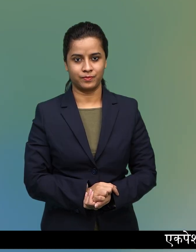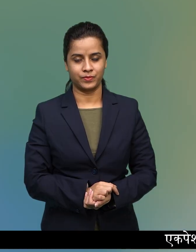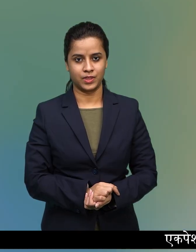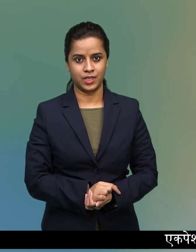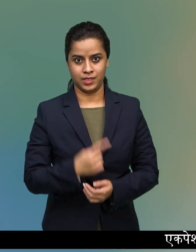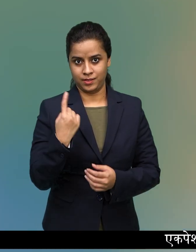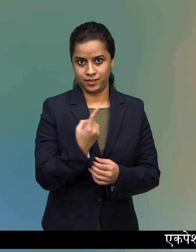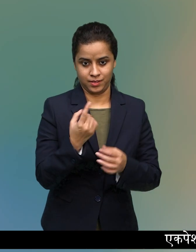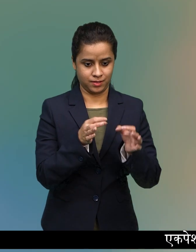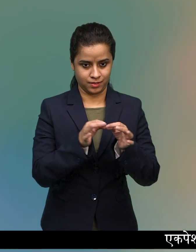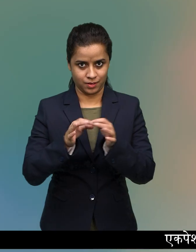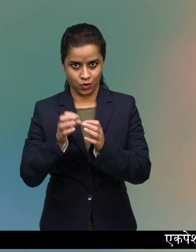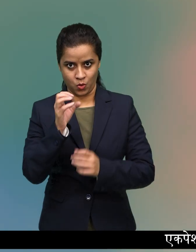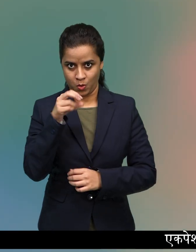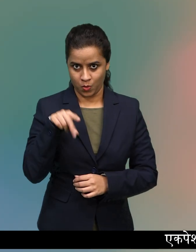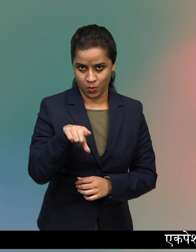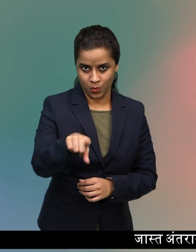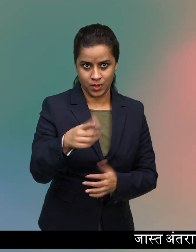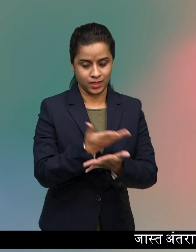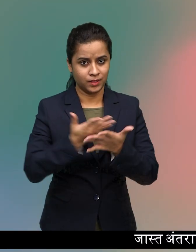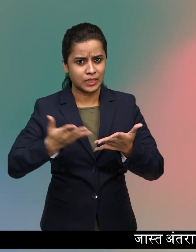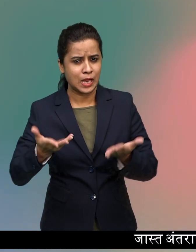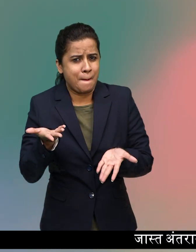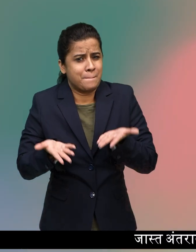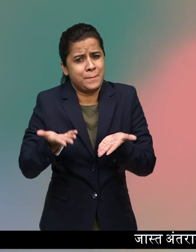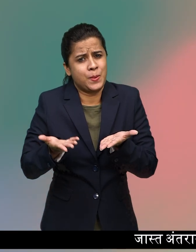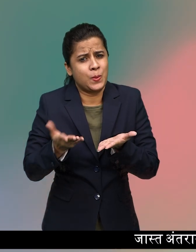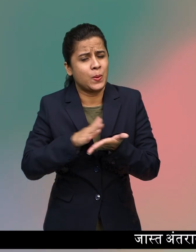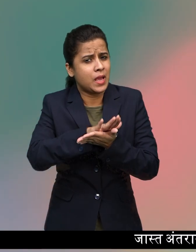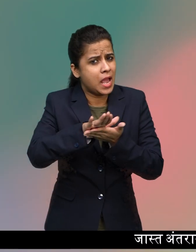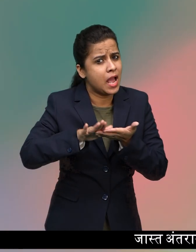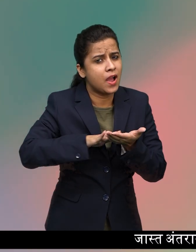एकपेशीय जीवांमध्ये पदार्थांना जास्त अंतरावर वाहून नेण्याची गरज नसते,